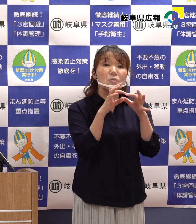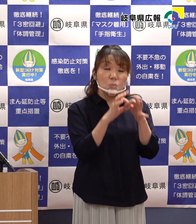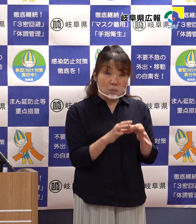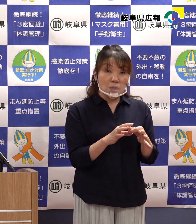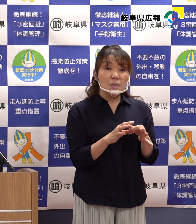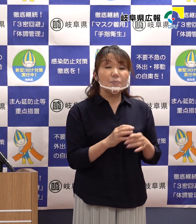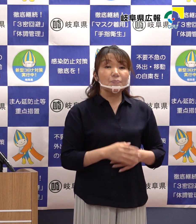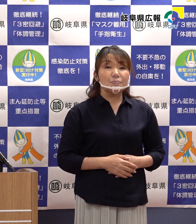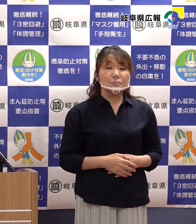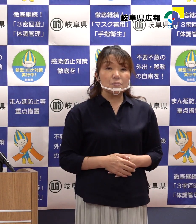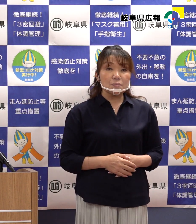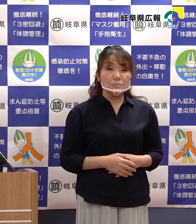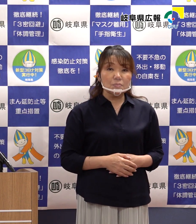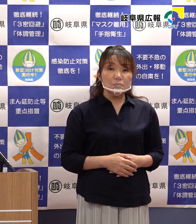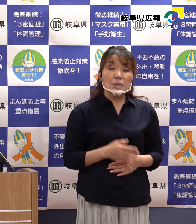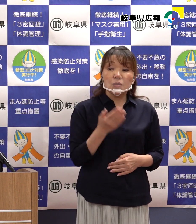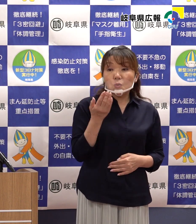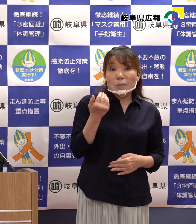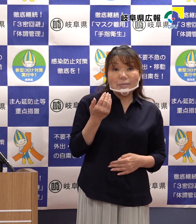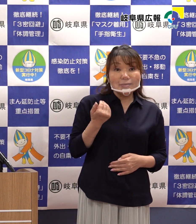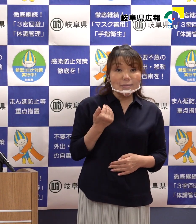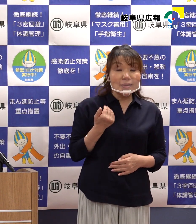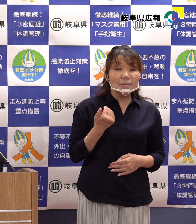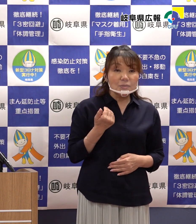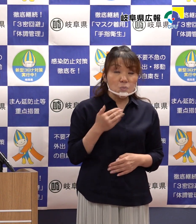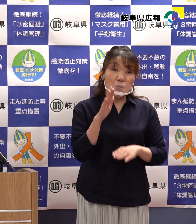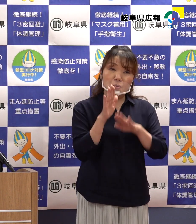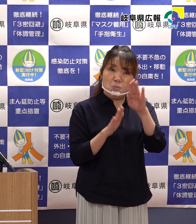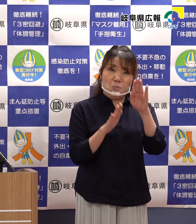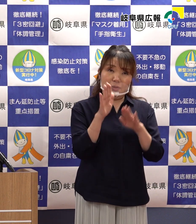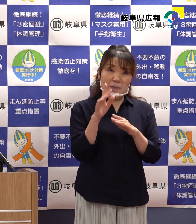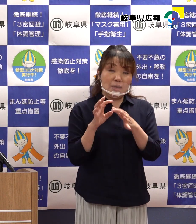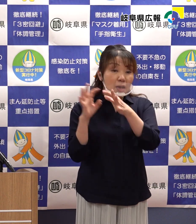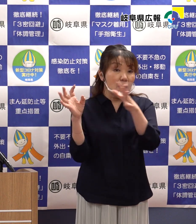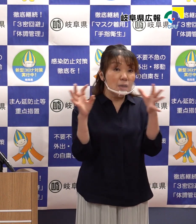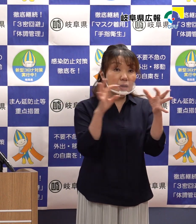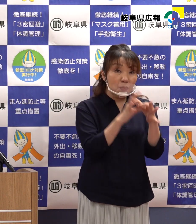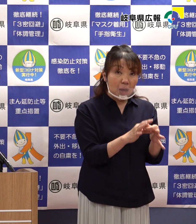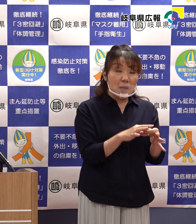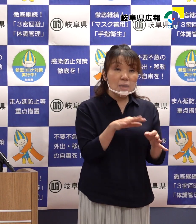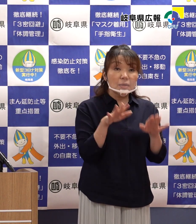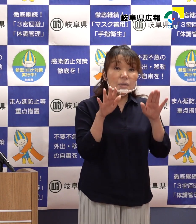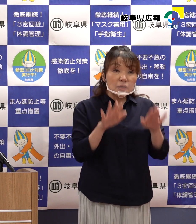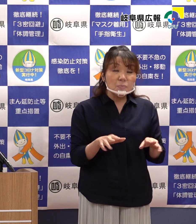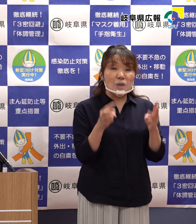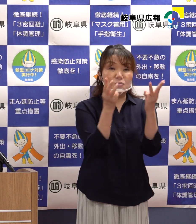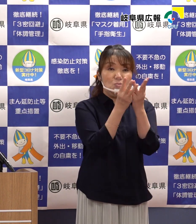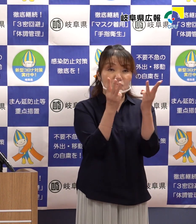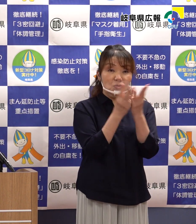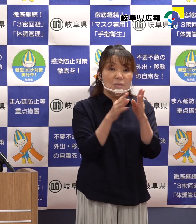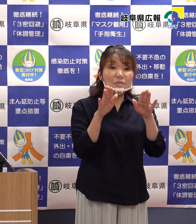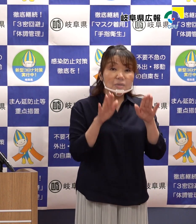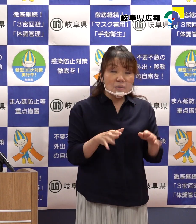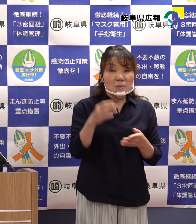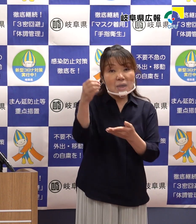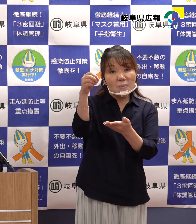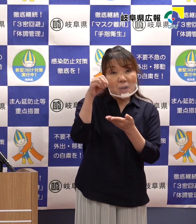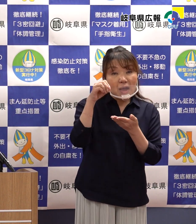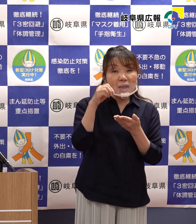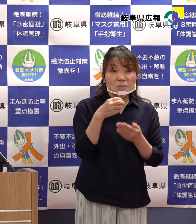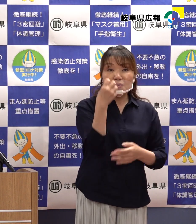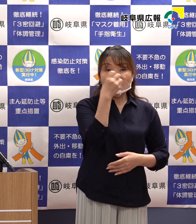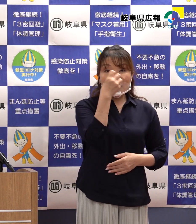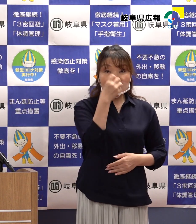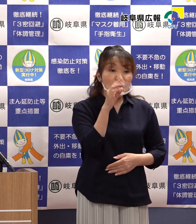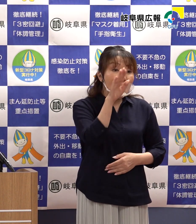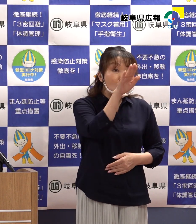から、それ以前の状態だったとは思います。ですから、今おっしゃったことについての検証は、むしろこれから出てく